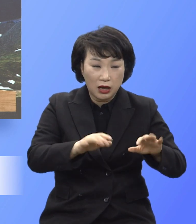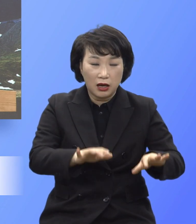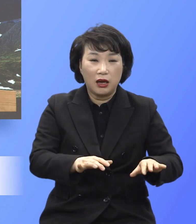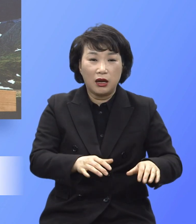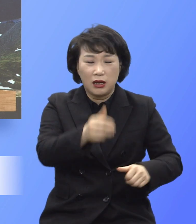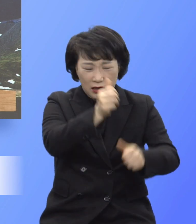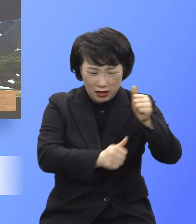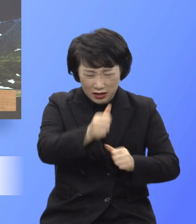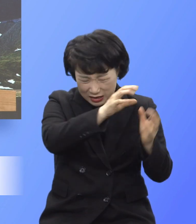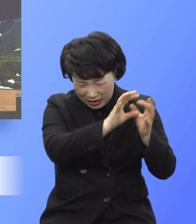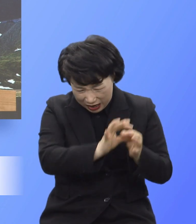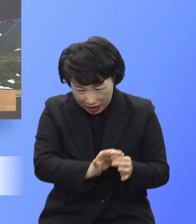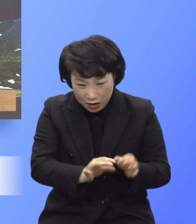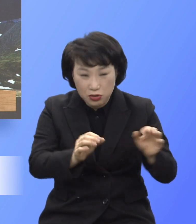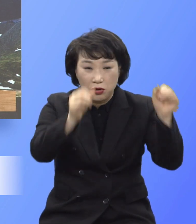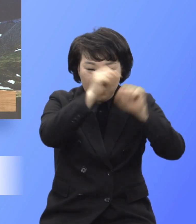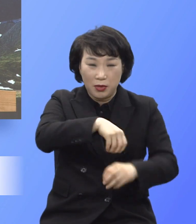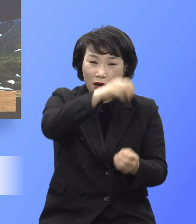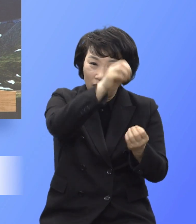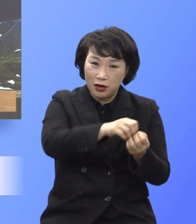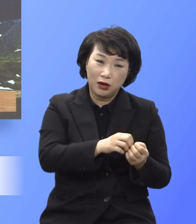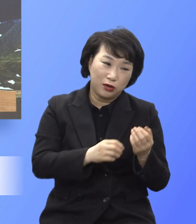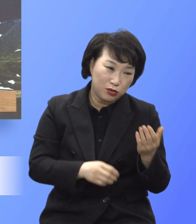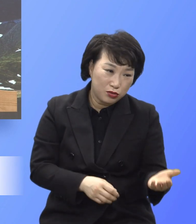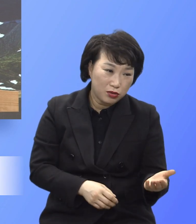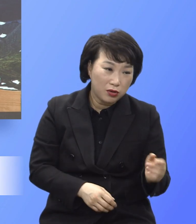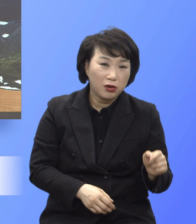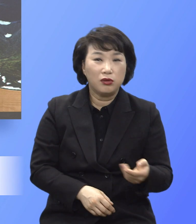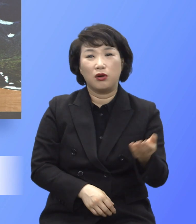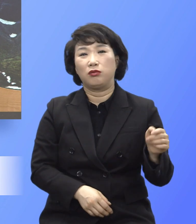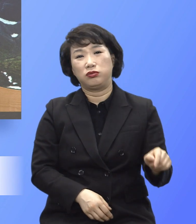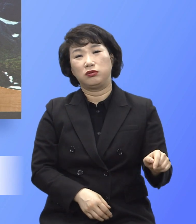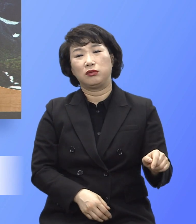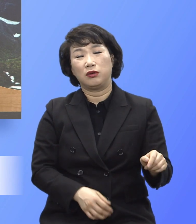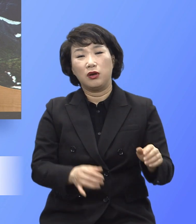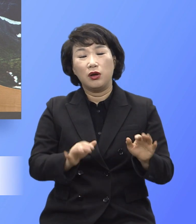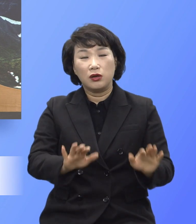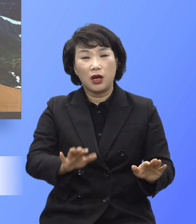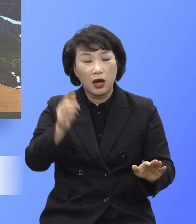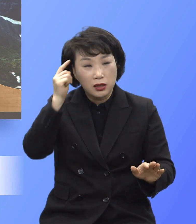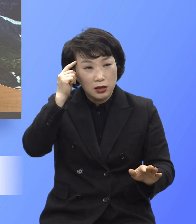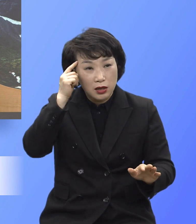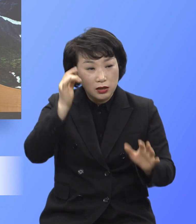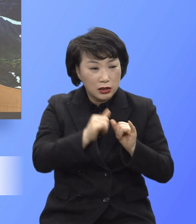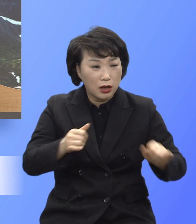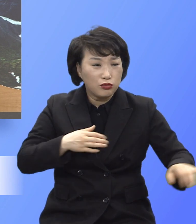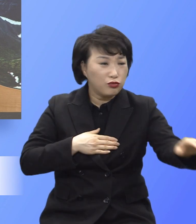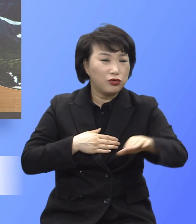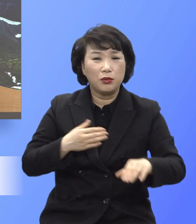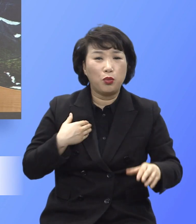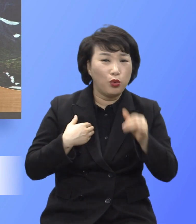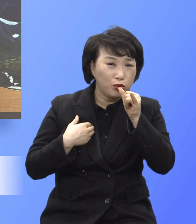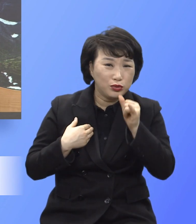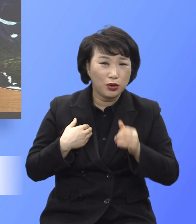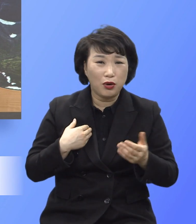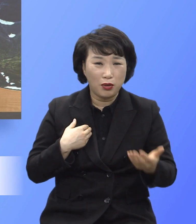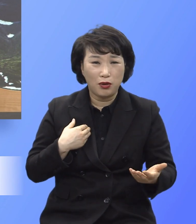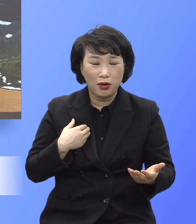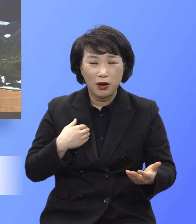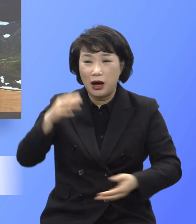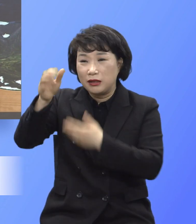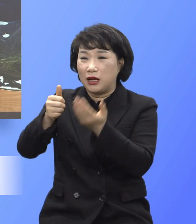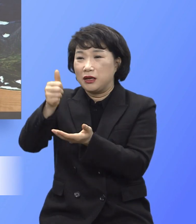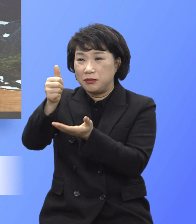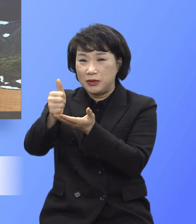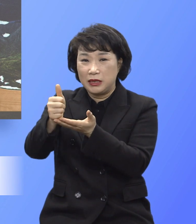자손 대대 멸망할 자임을 인간은 몰라. 예. 그래서